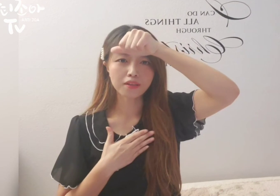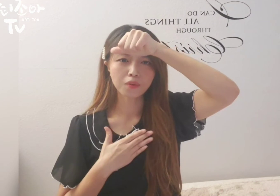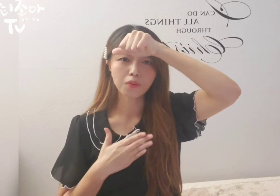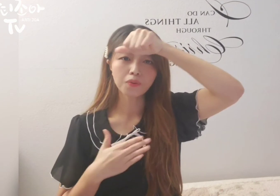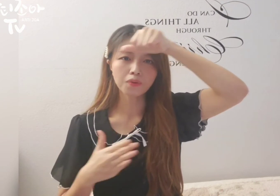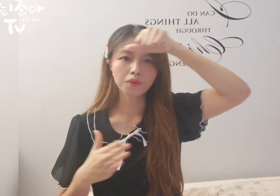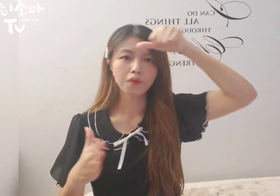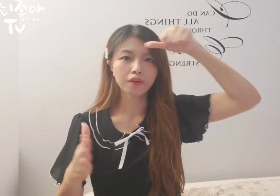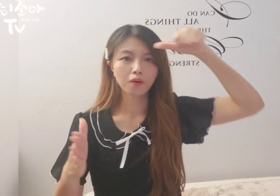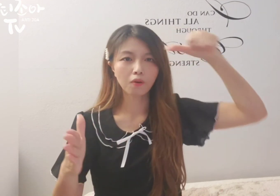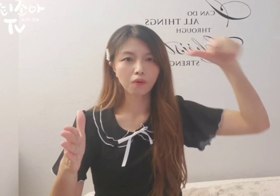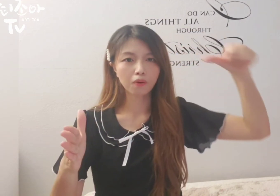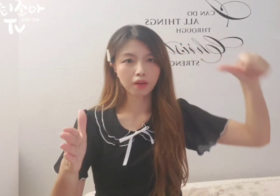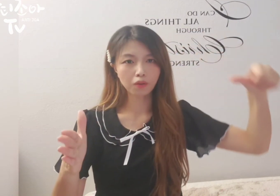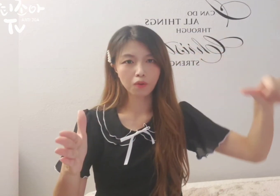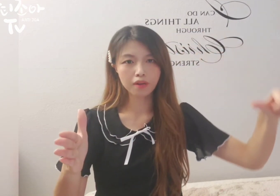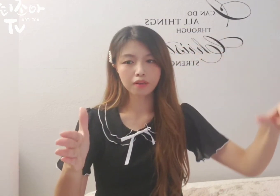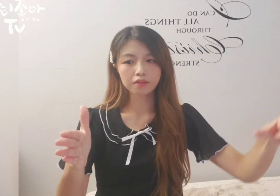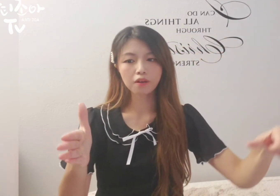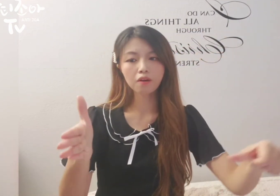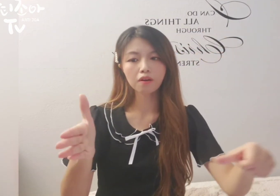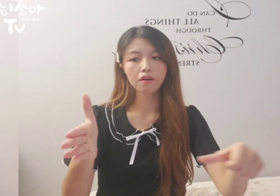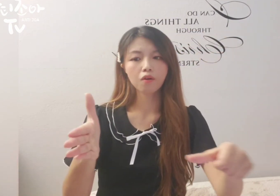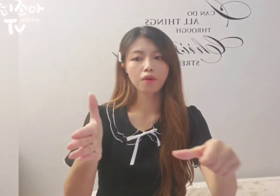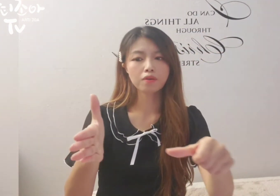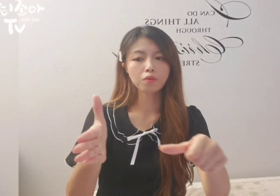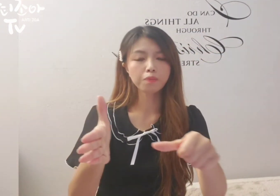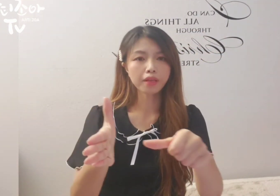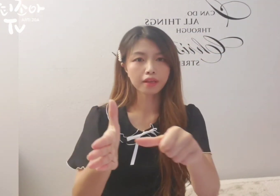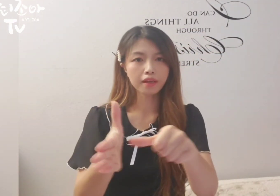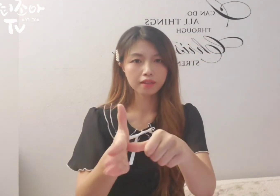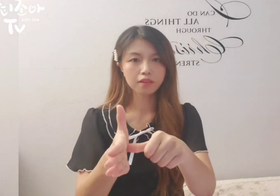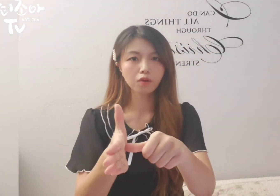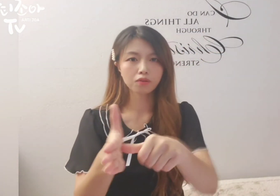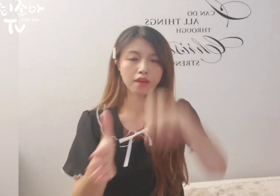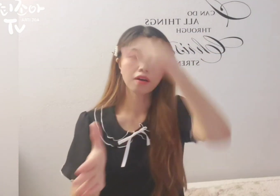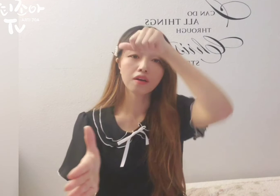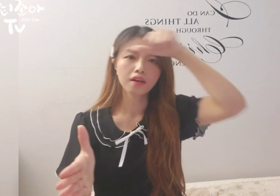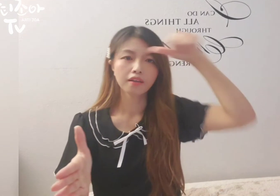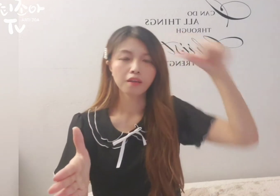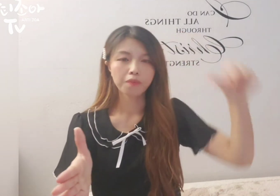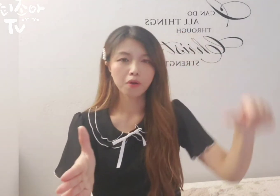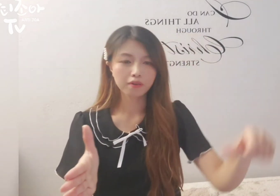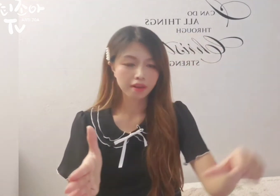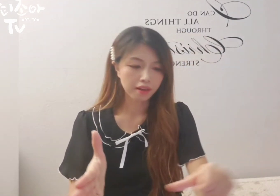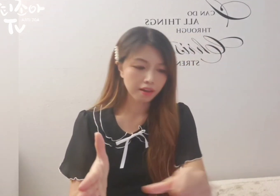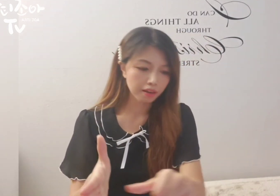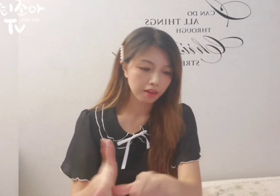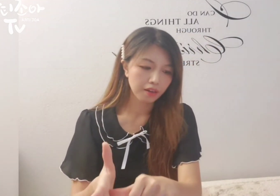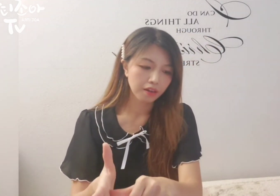대시고 이렇게 돌리셔서 왼 손바닥에 찍어주세요 내 평생에